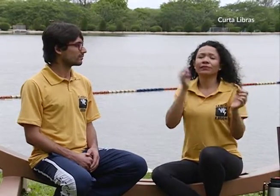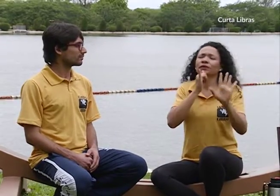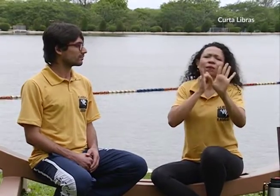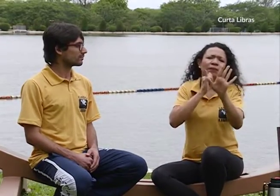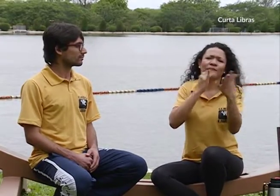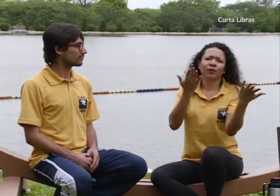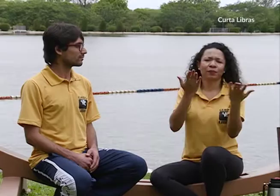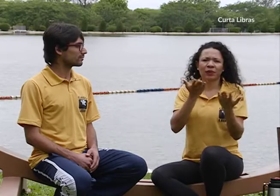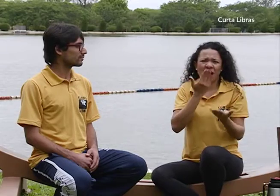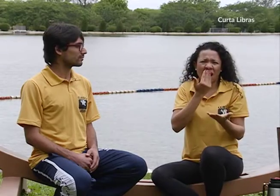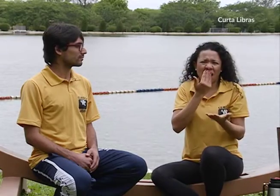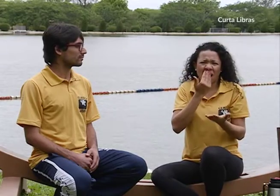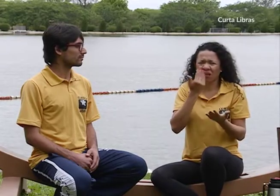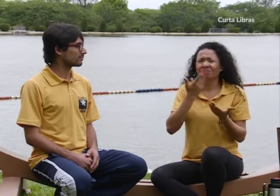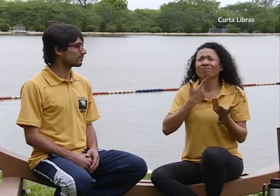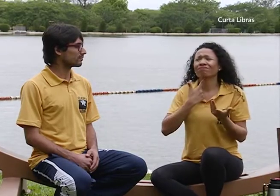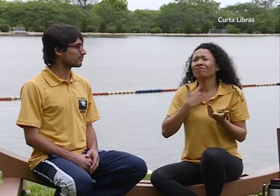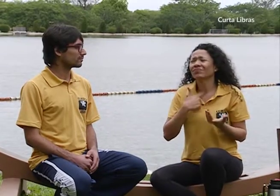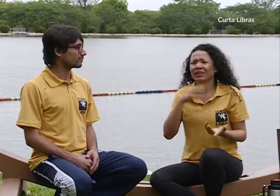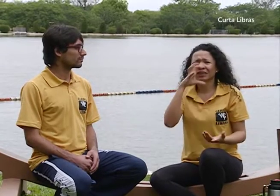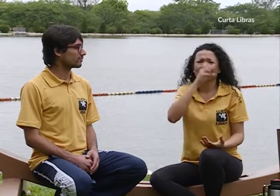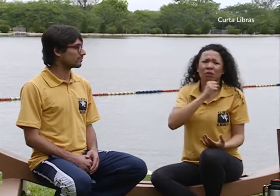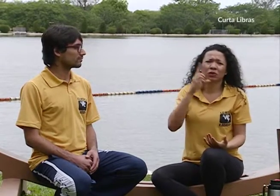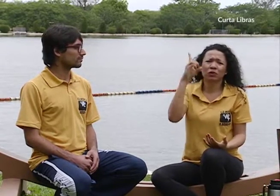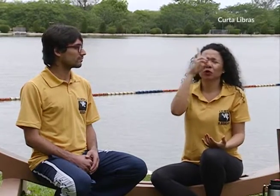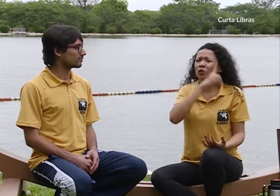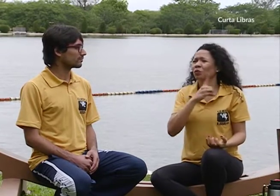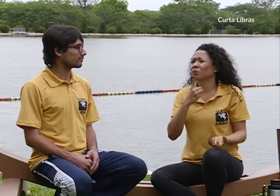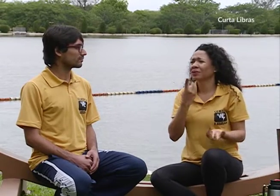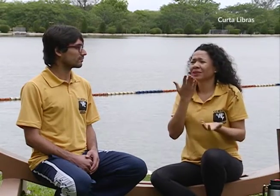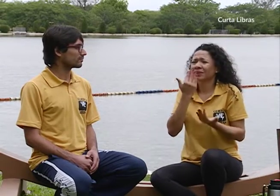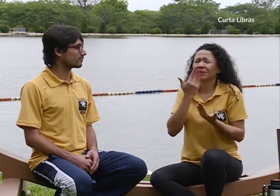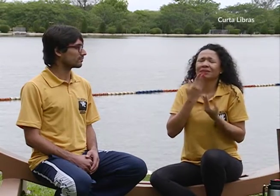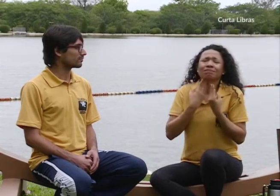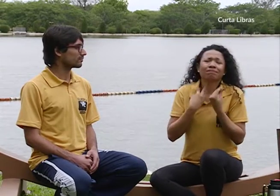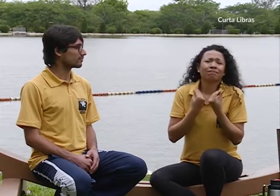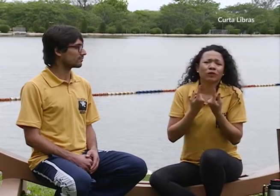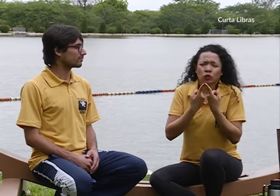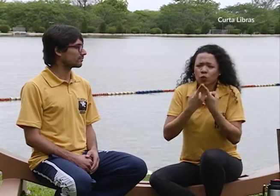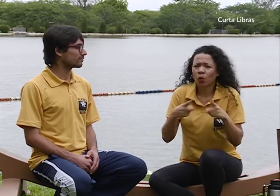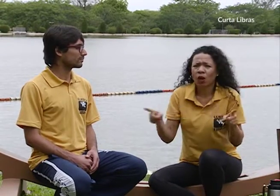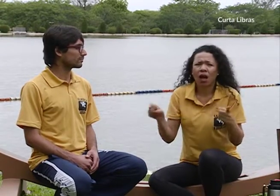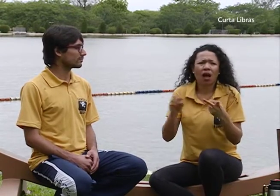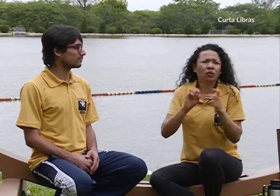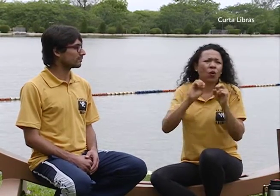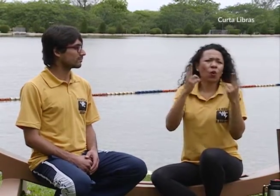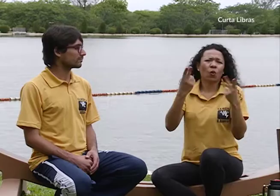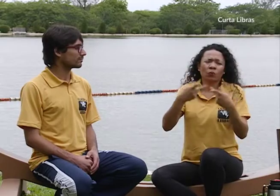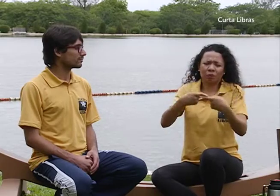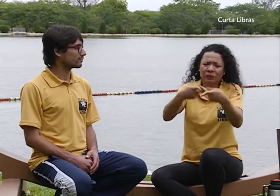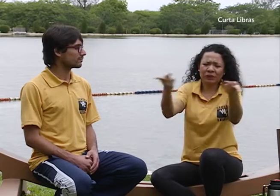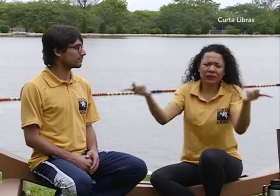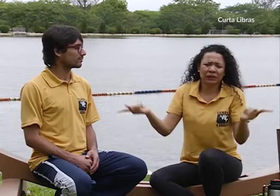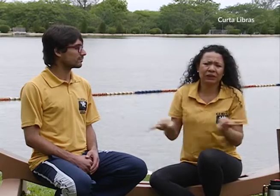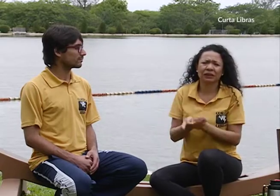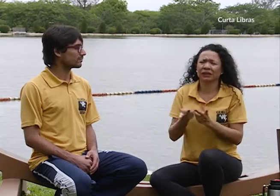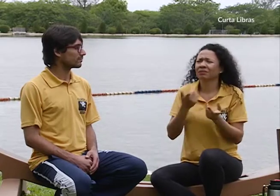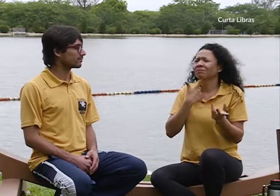na academia e, se terminar, pode beber mais. Também no final de semana, você tem muita vontade de